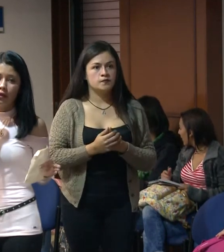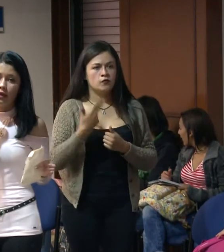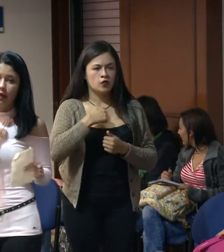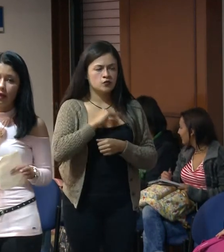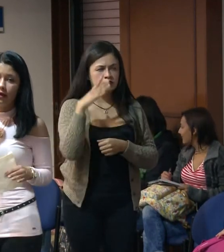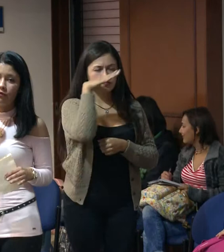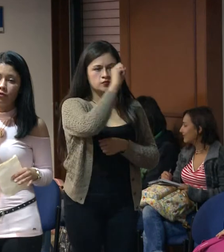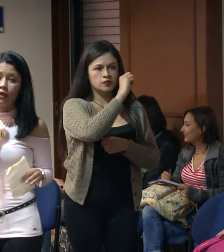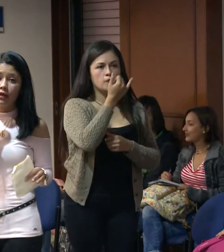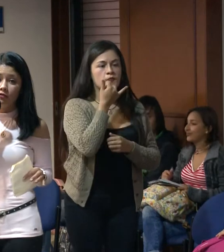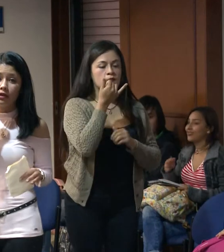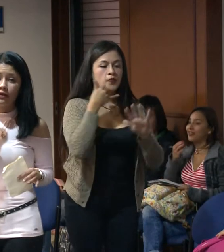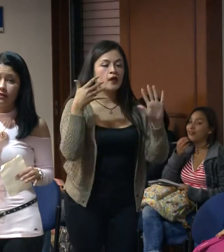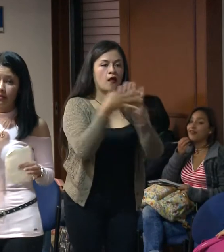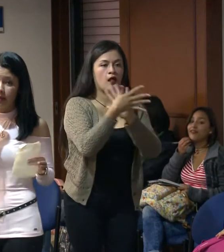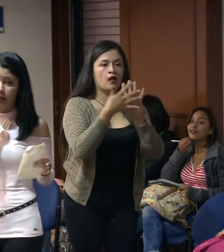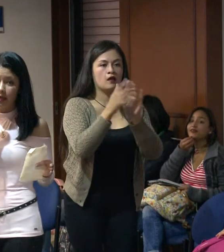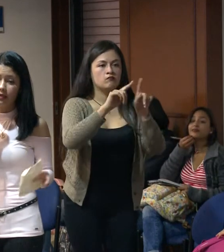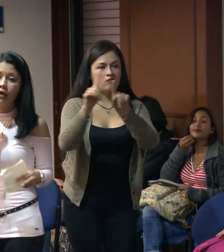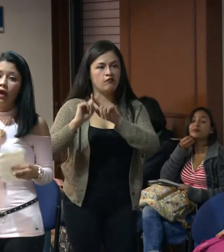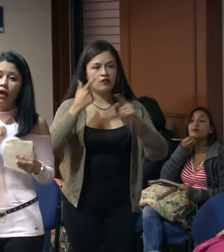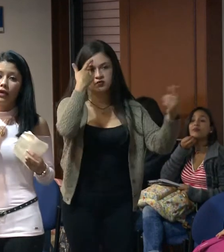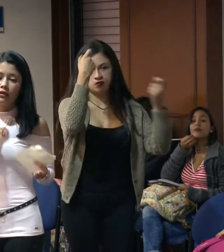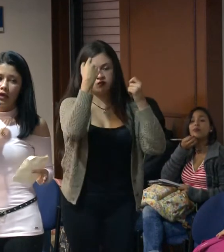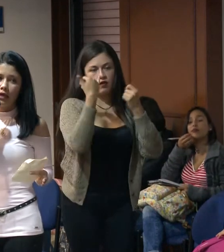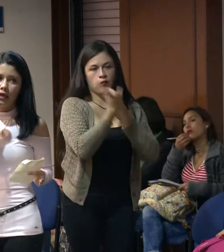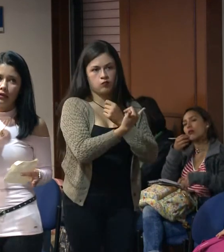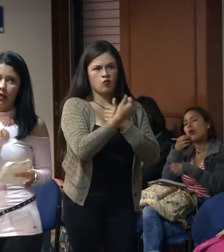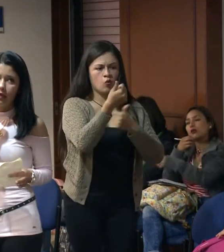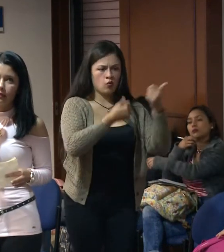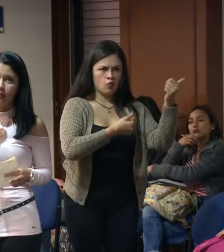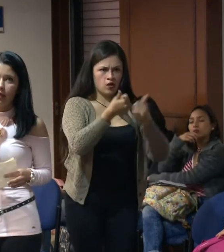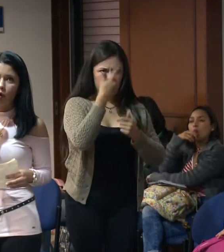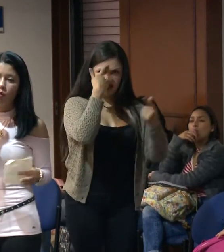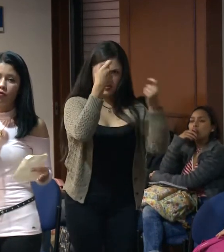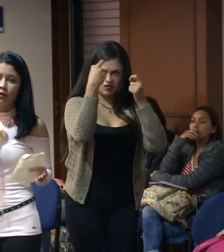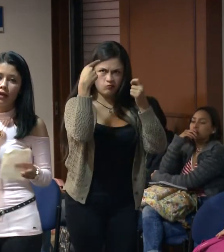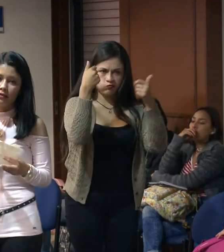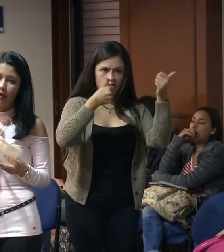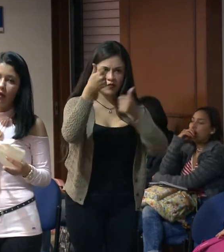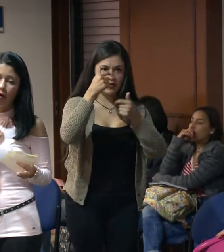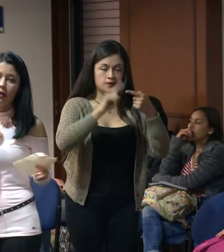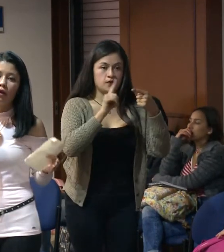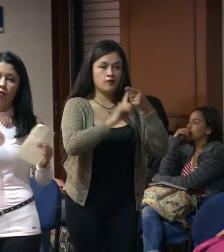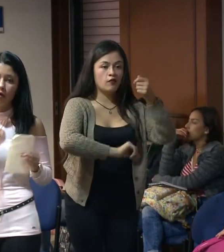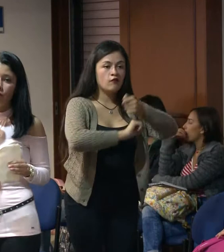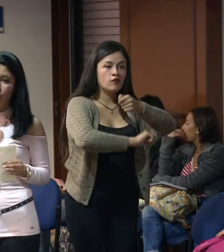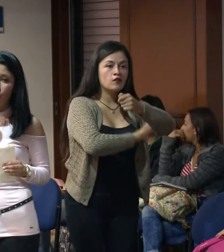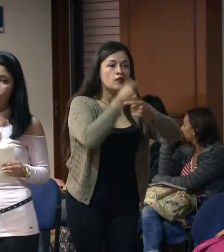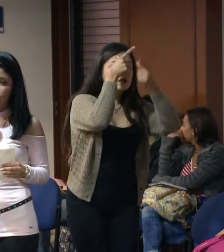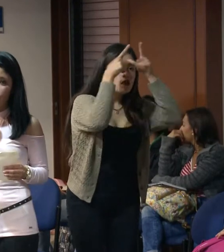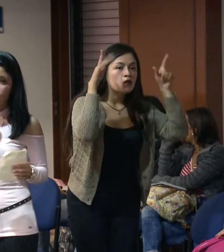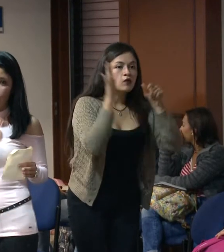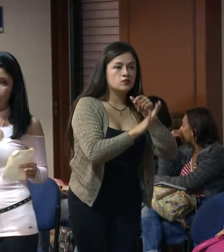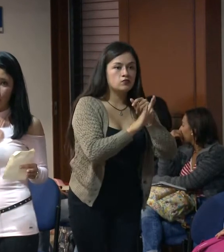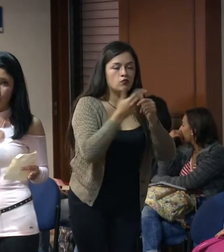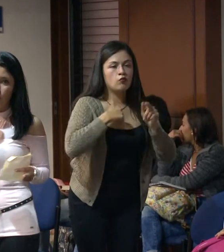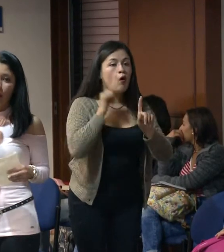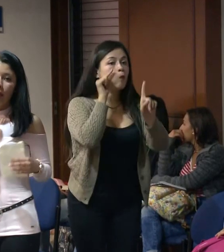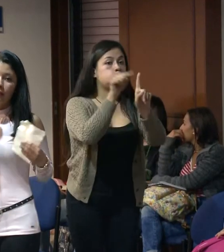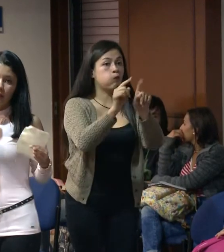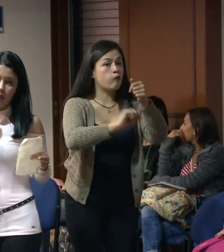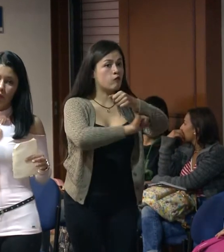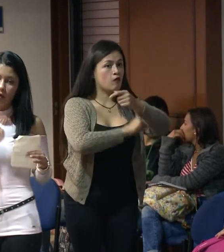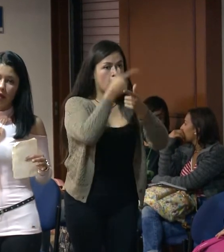dimos cuenta que la narración tiene diferentes estrategias, entre ellas está como fortalecer el lenguaje, que aunque no fue uno de nuestros